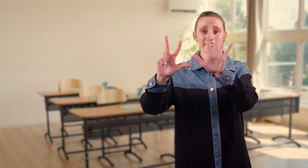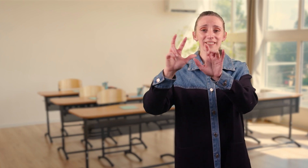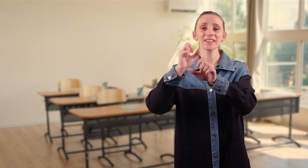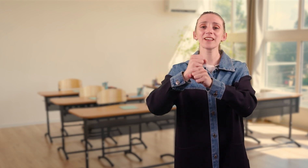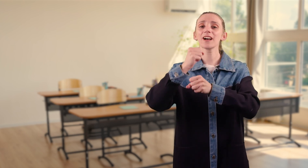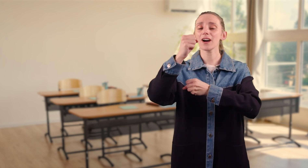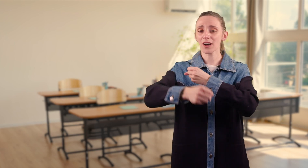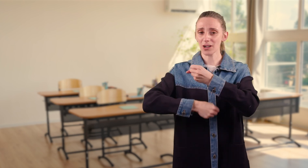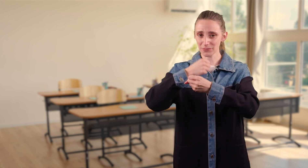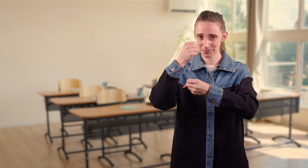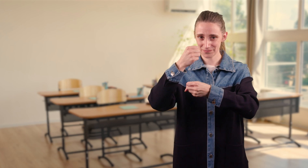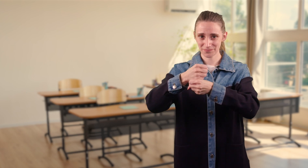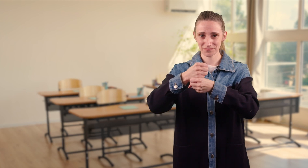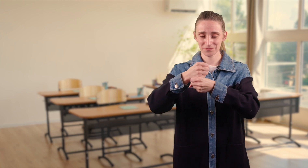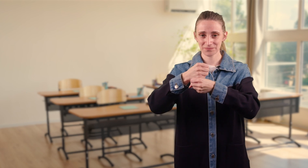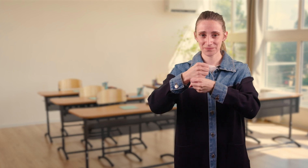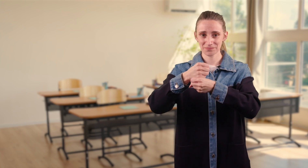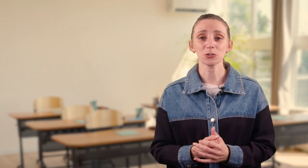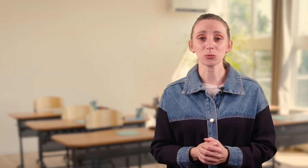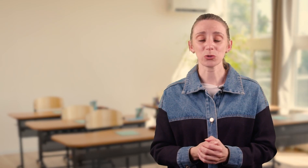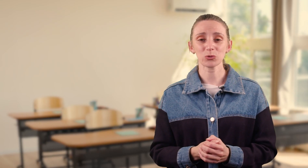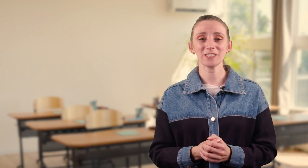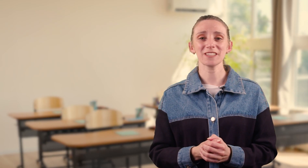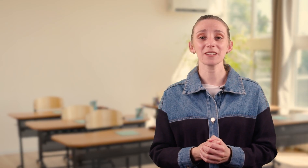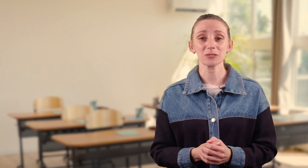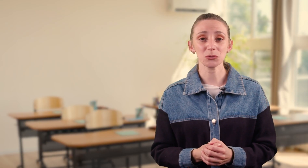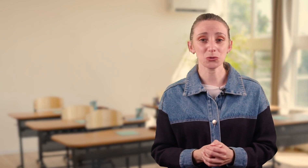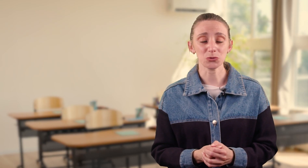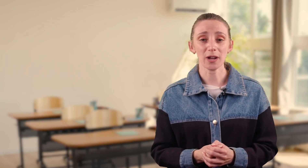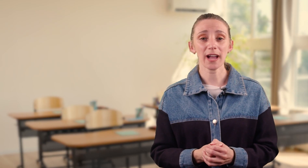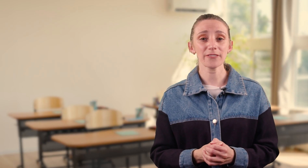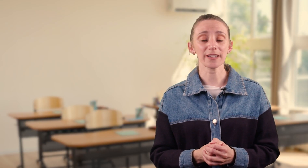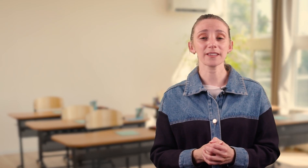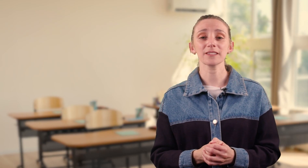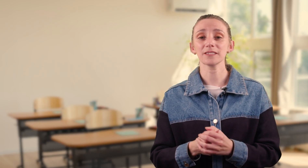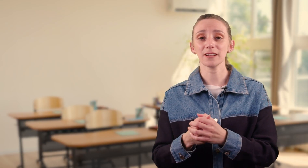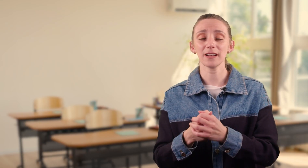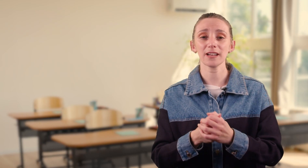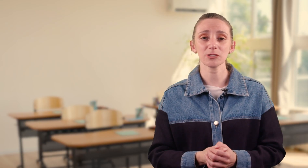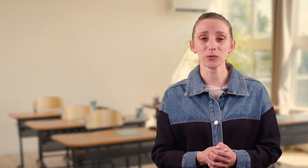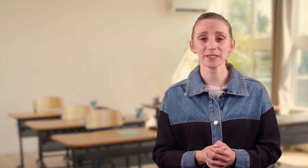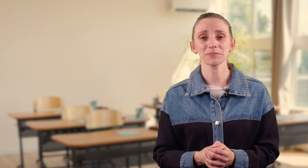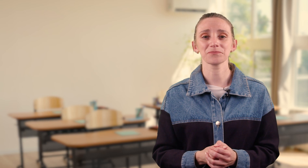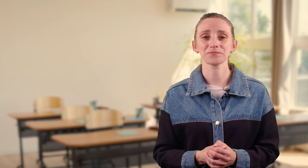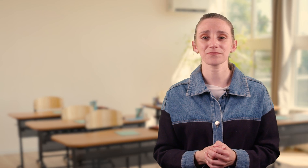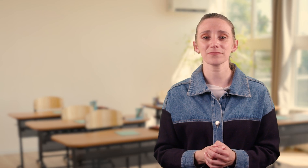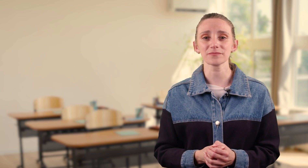38 ans. Je poursuis du coup avec la suite.